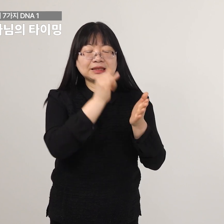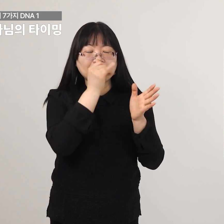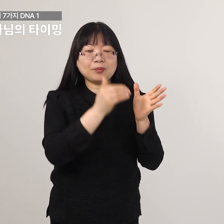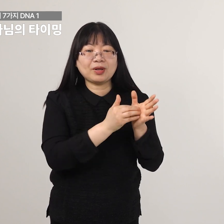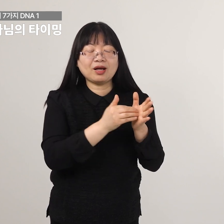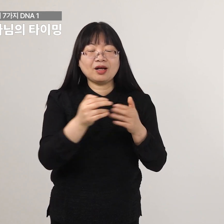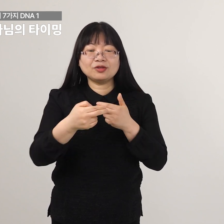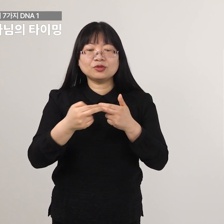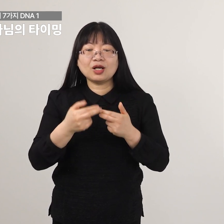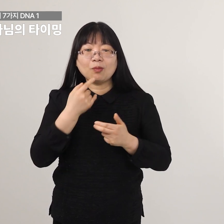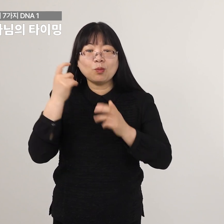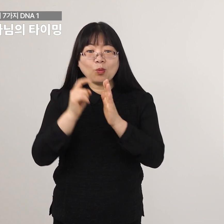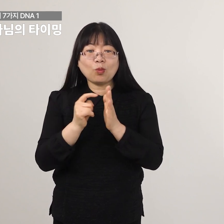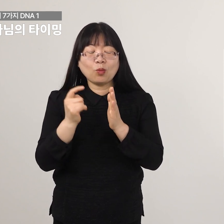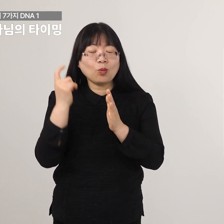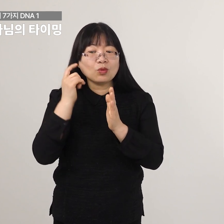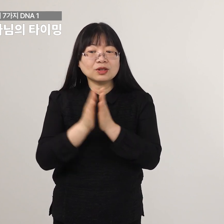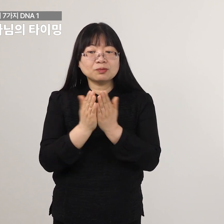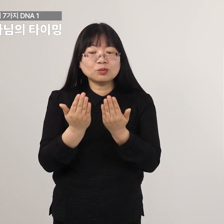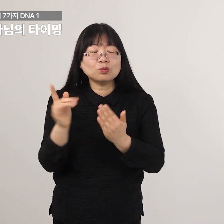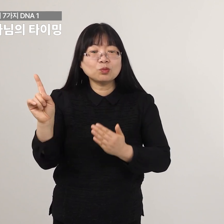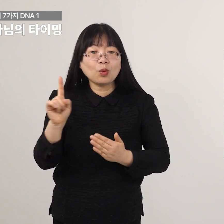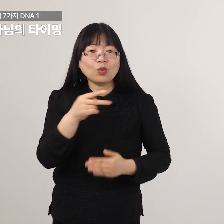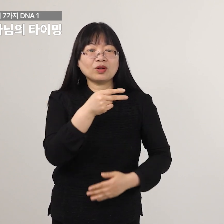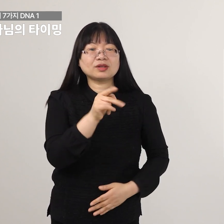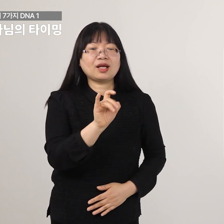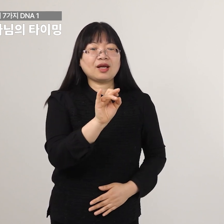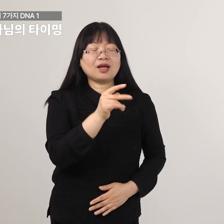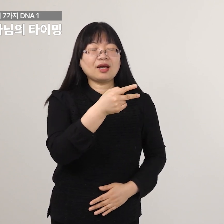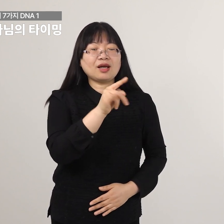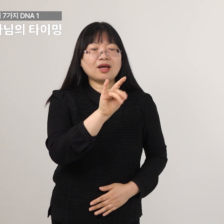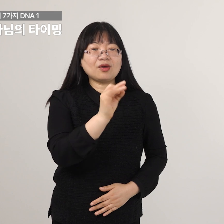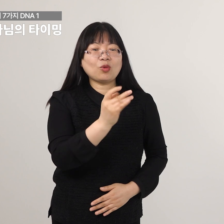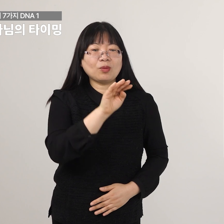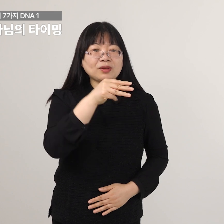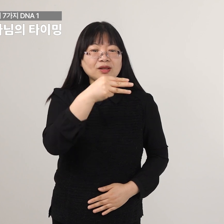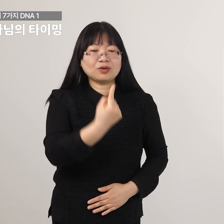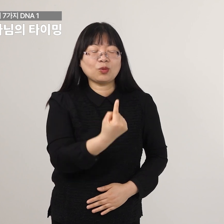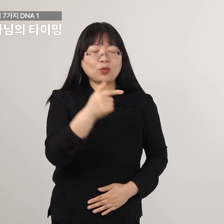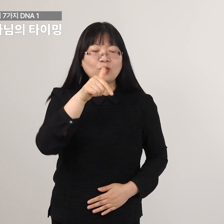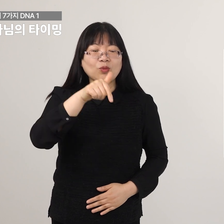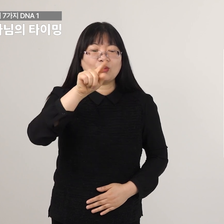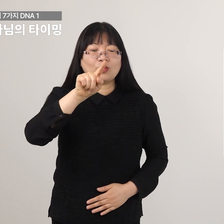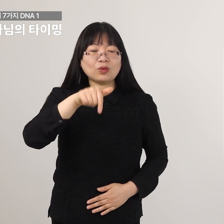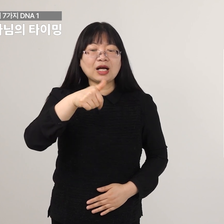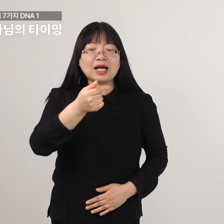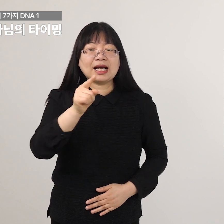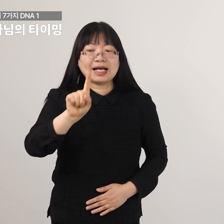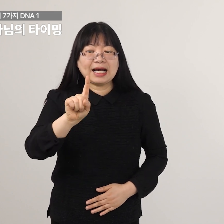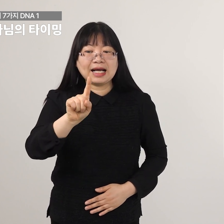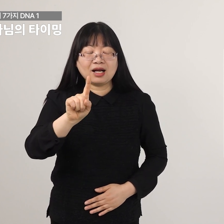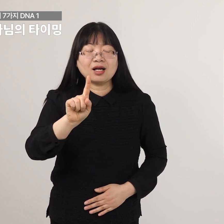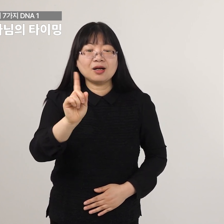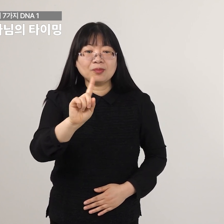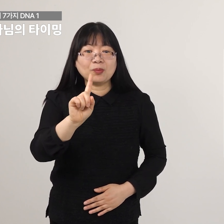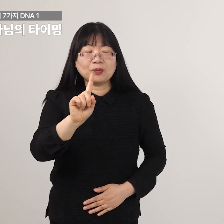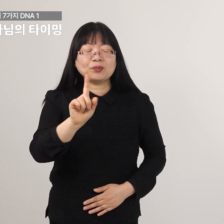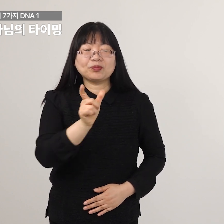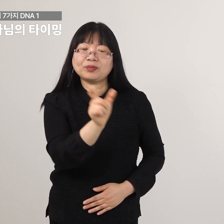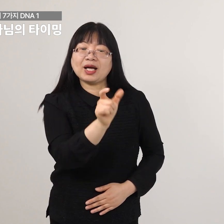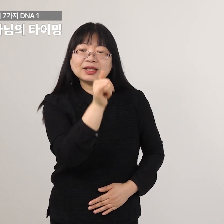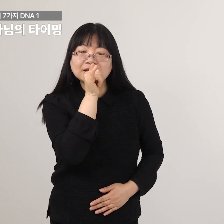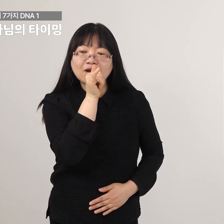누가복음에는 데오빌로 가카라는 표현을 써요. 가카. 굉장히 그 상대방의